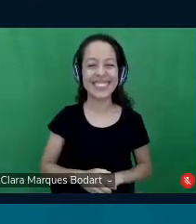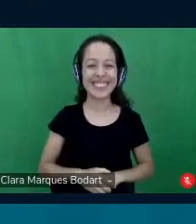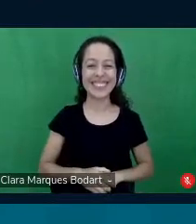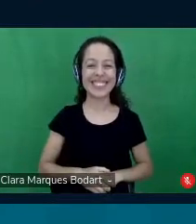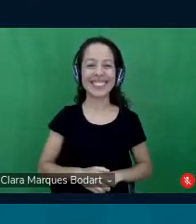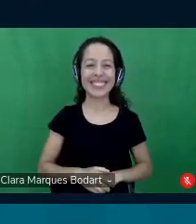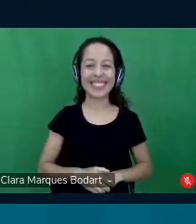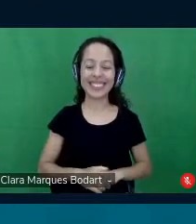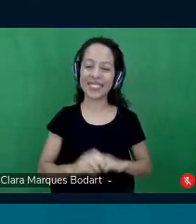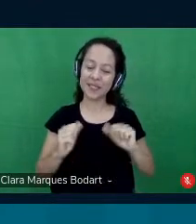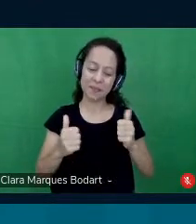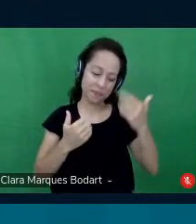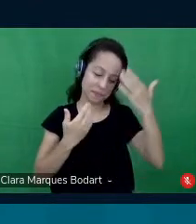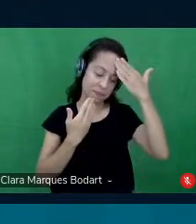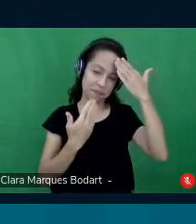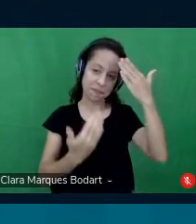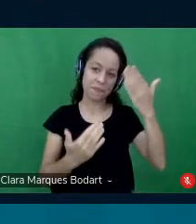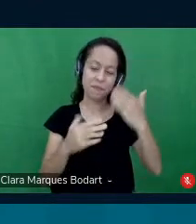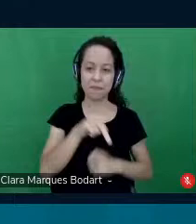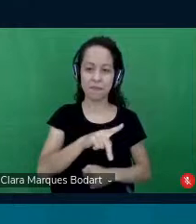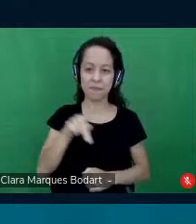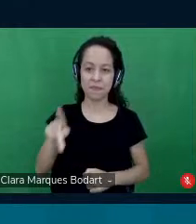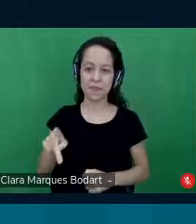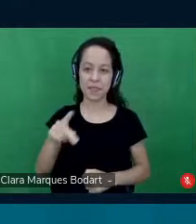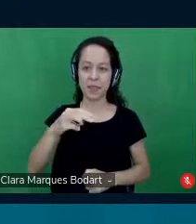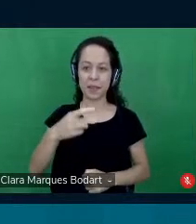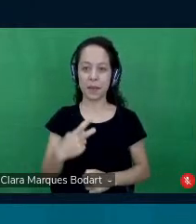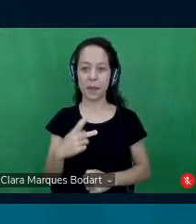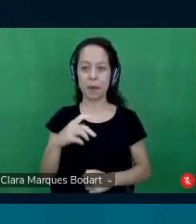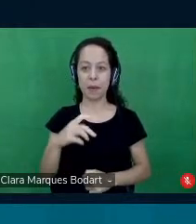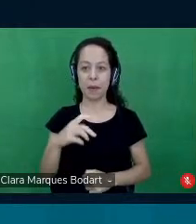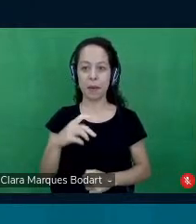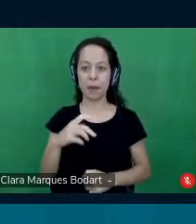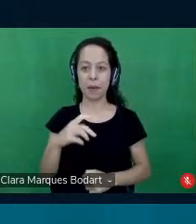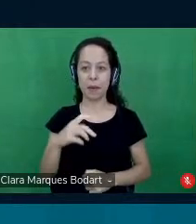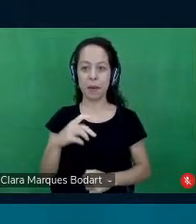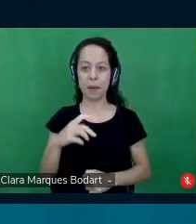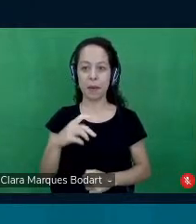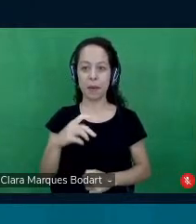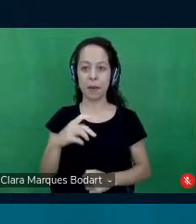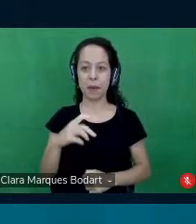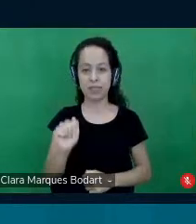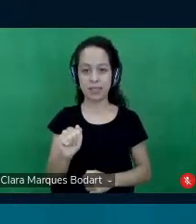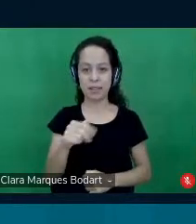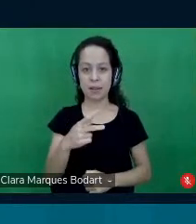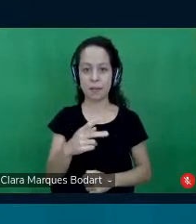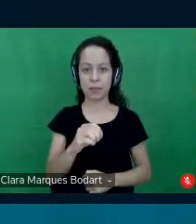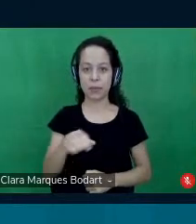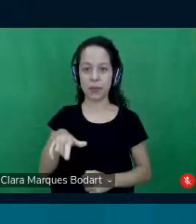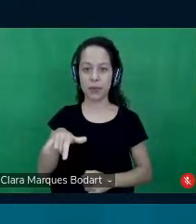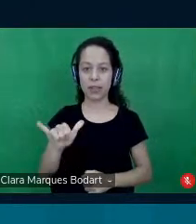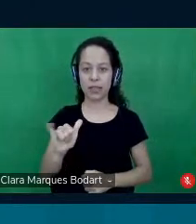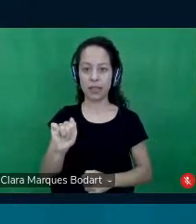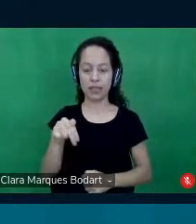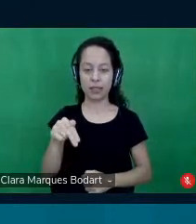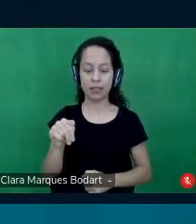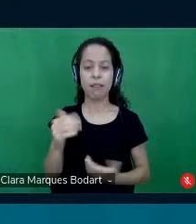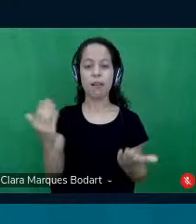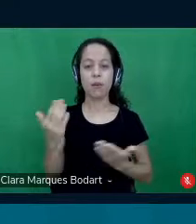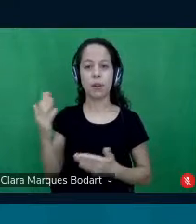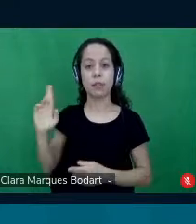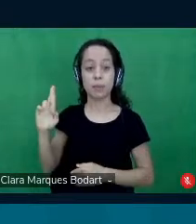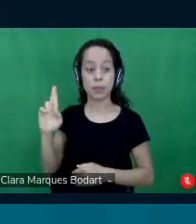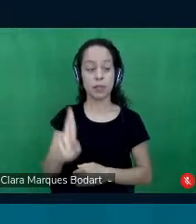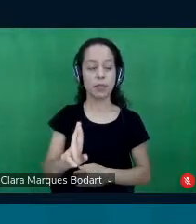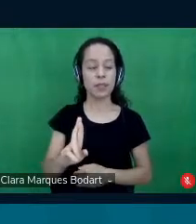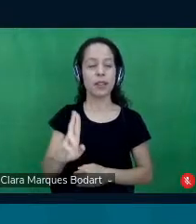Ok, obrigado então e as palavras da professora Poliana. Nesse momento, nós passamos a palavra para o representante do Fórum Nacional de Dirigentes de